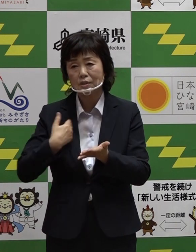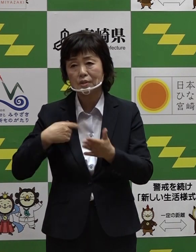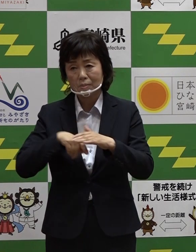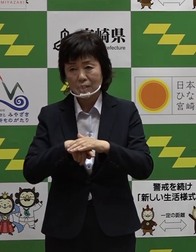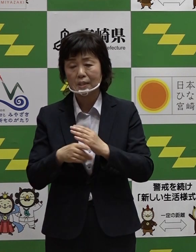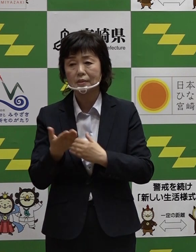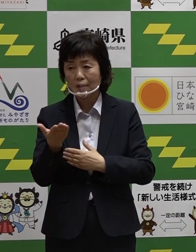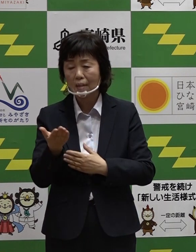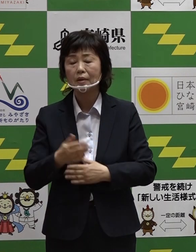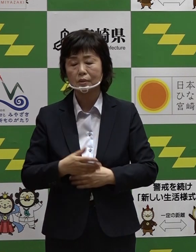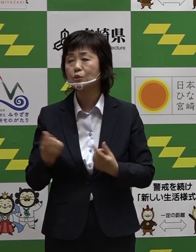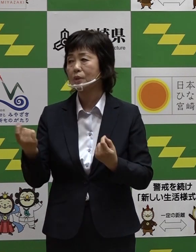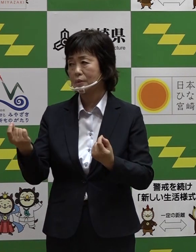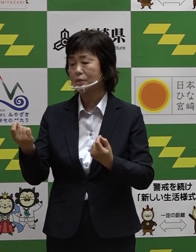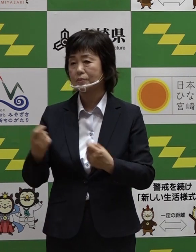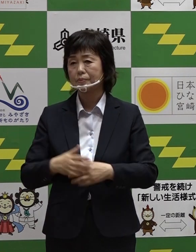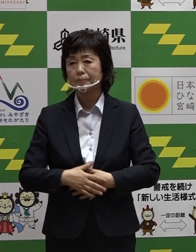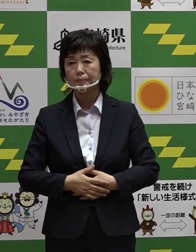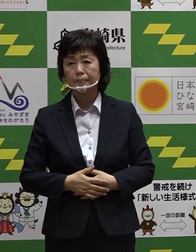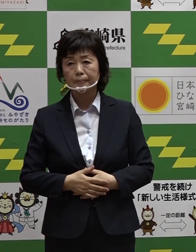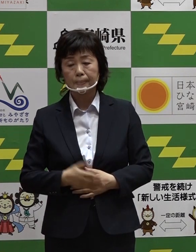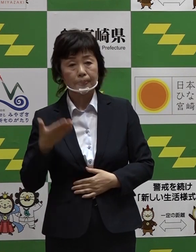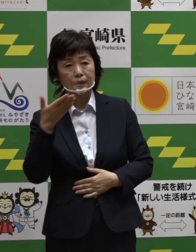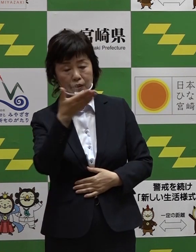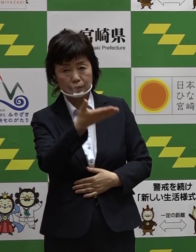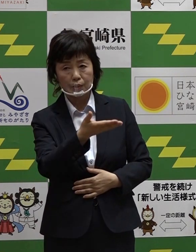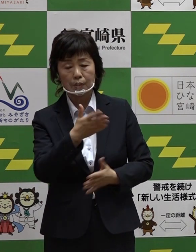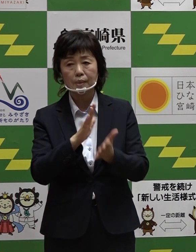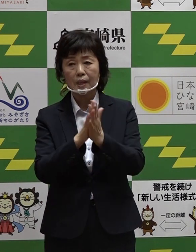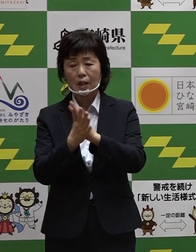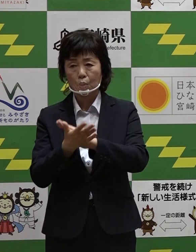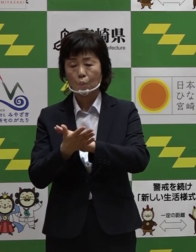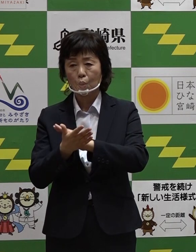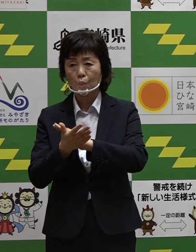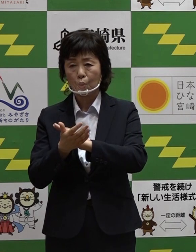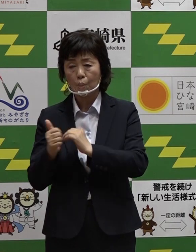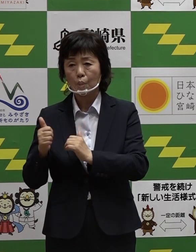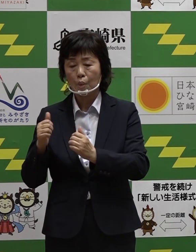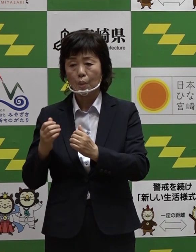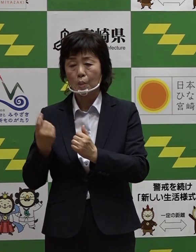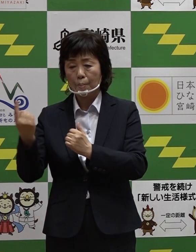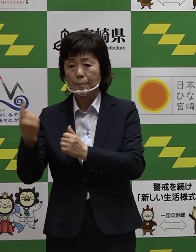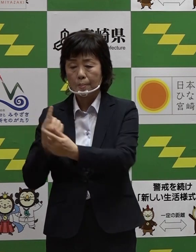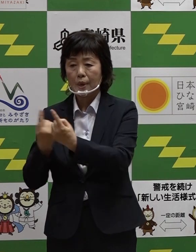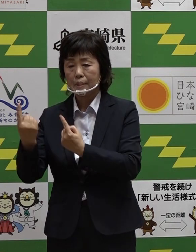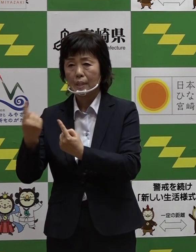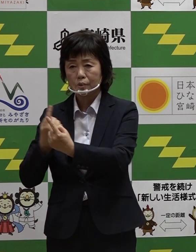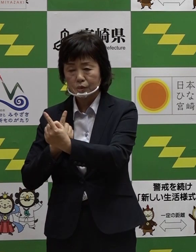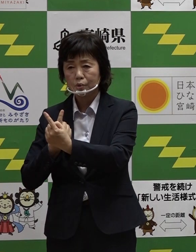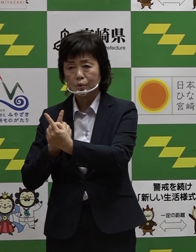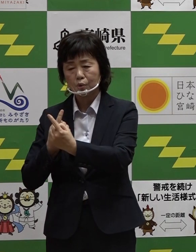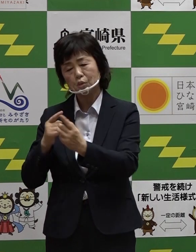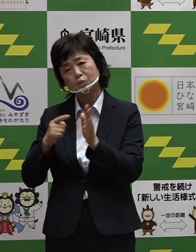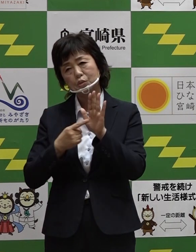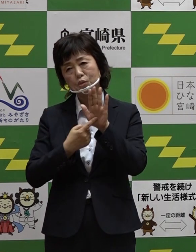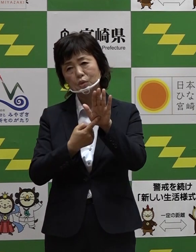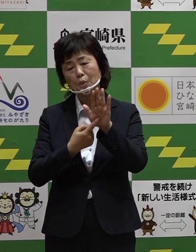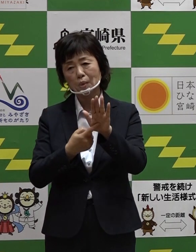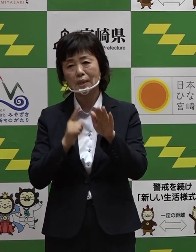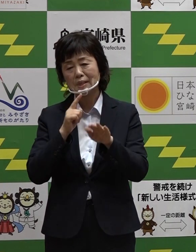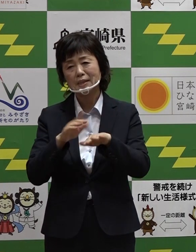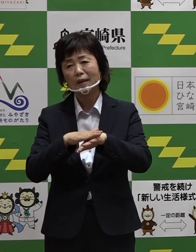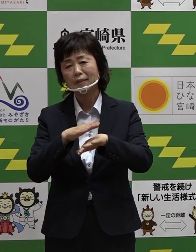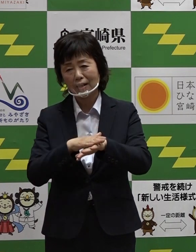こと。 あ、そう、すみません、あの県をまたぐ移動等のことの、この表現、あの言いぶりなんですけ